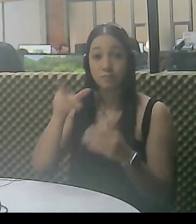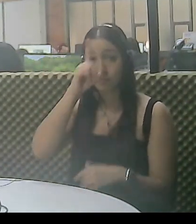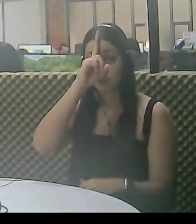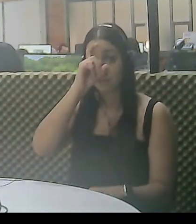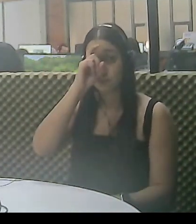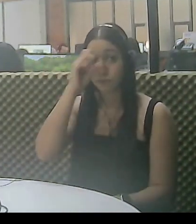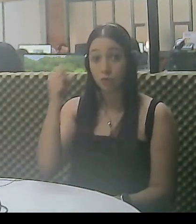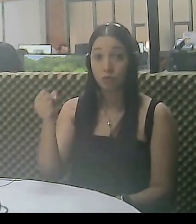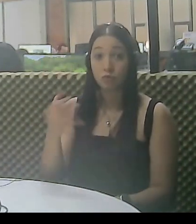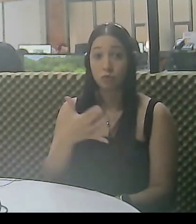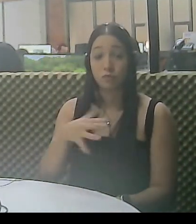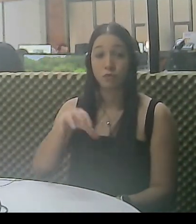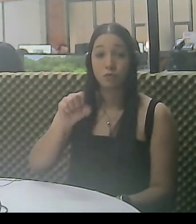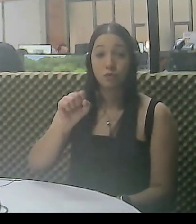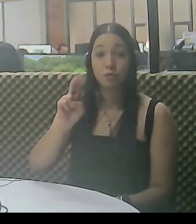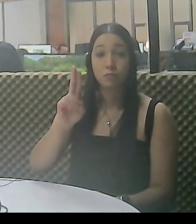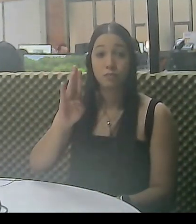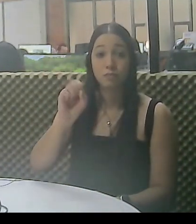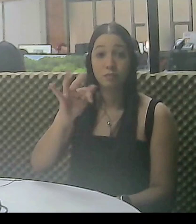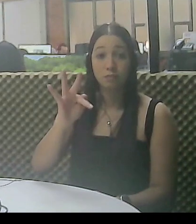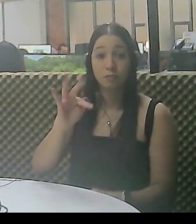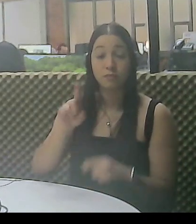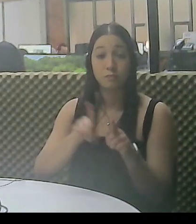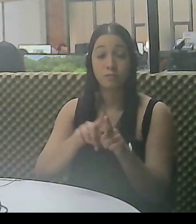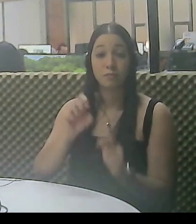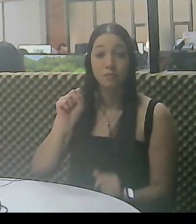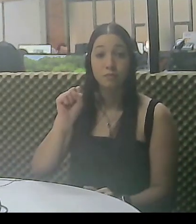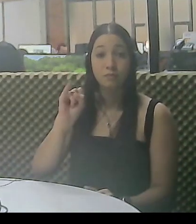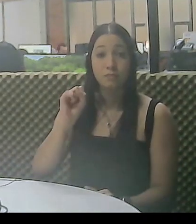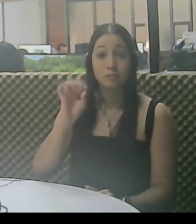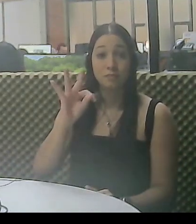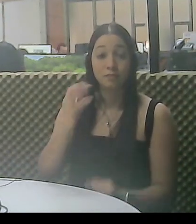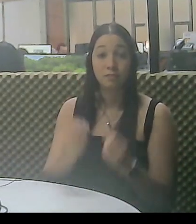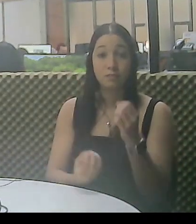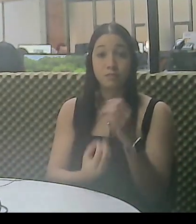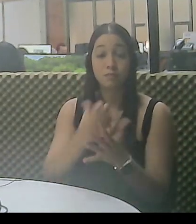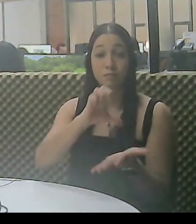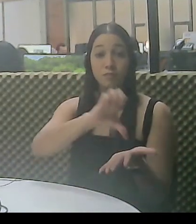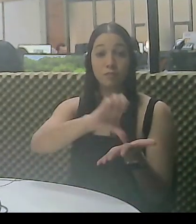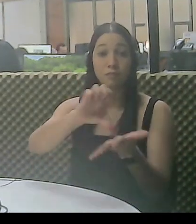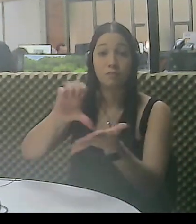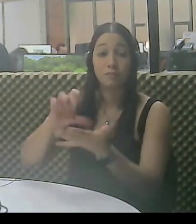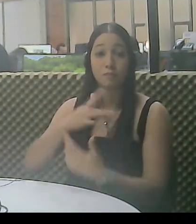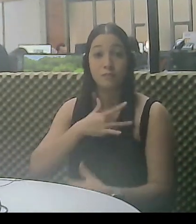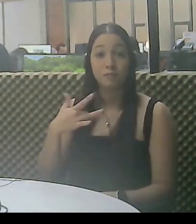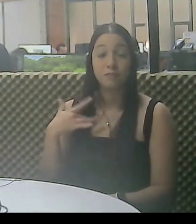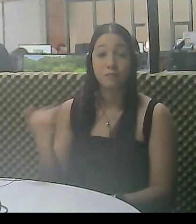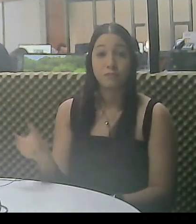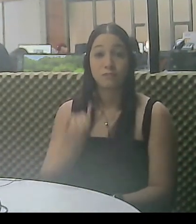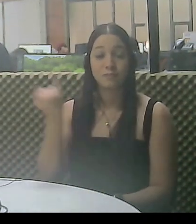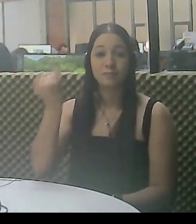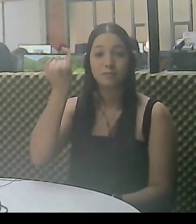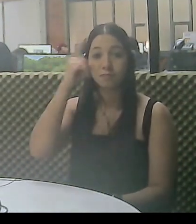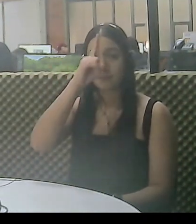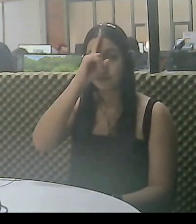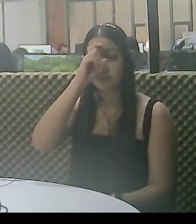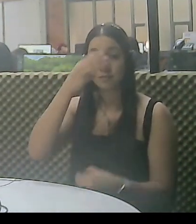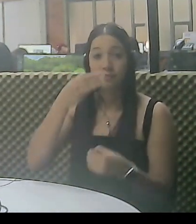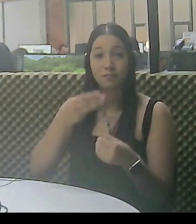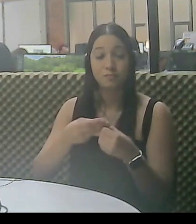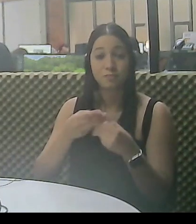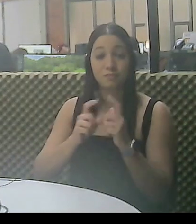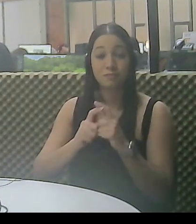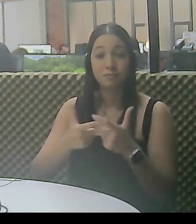inteiro. 8 BSFs, o CIAT, e criamos vários centros de saúde importantíssimos. O Hospital Municipal está